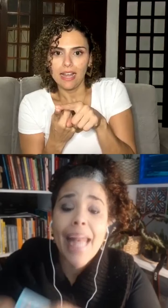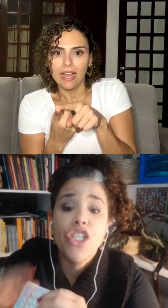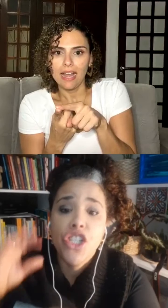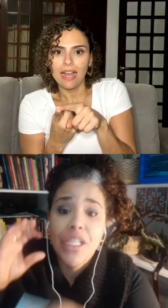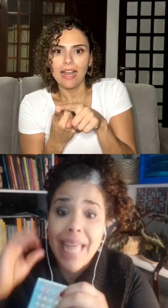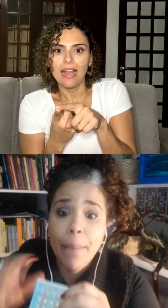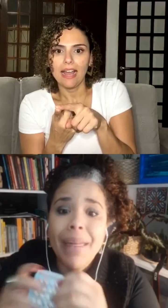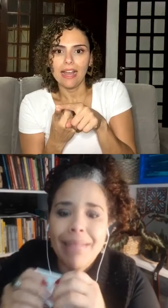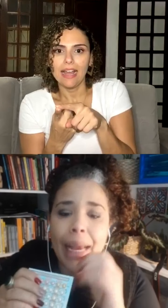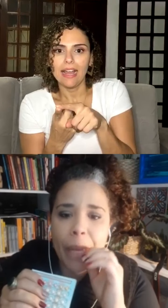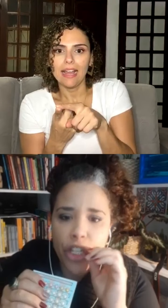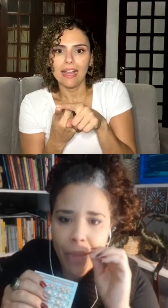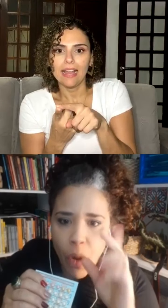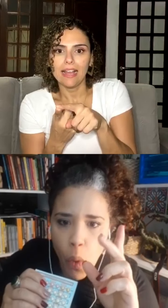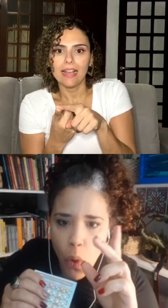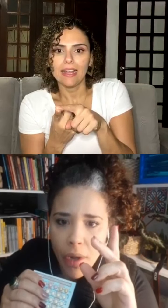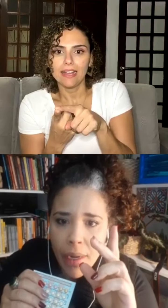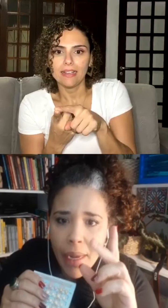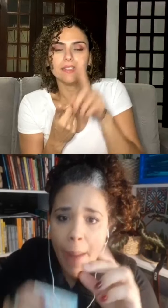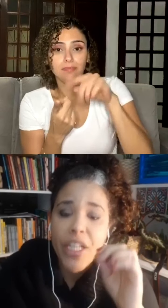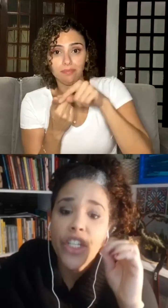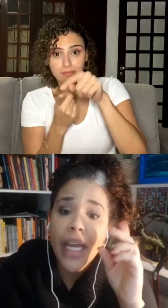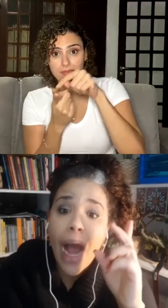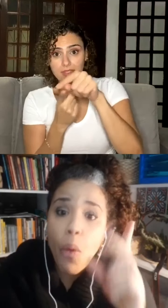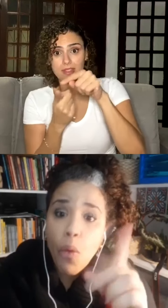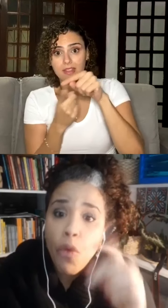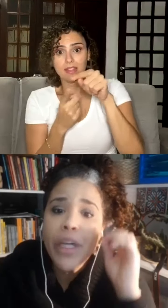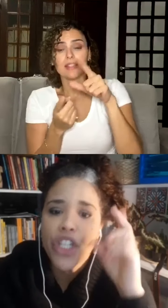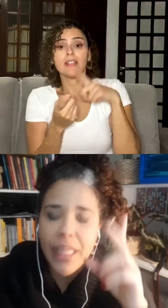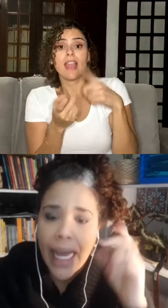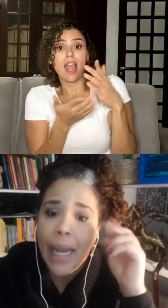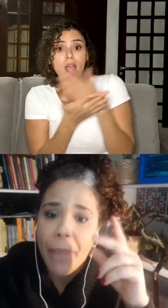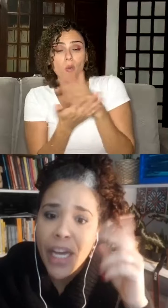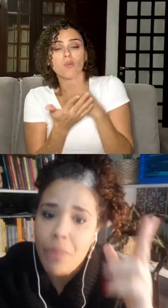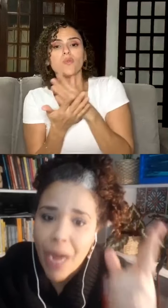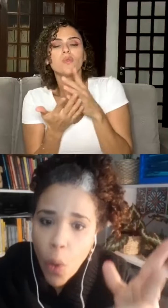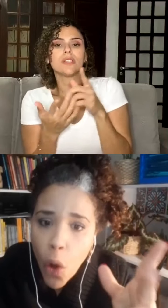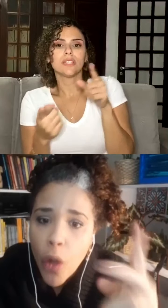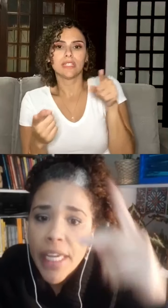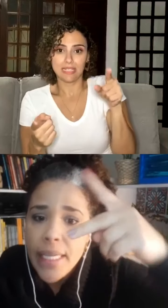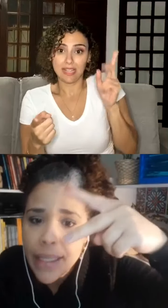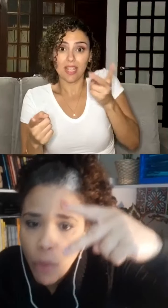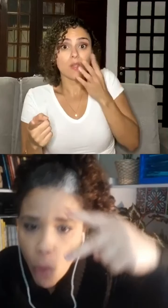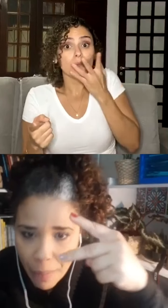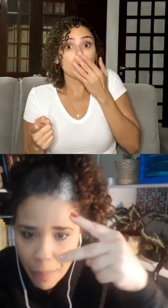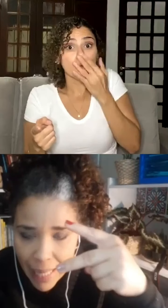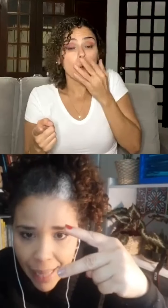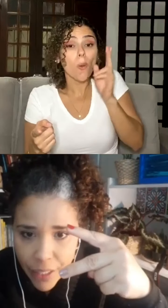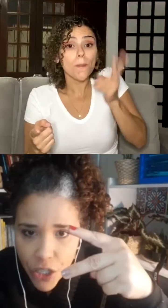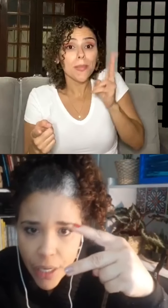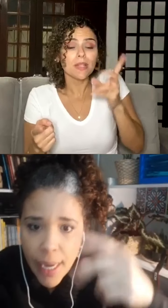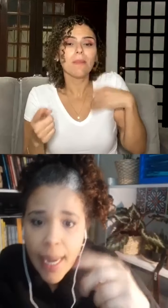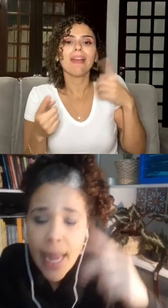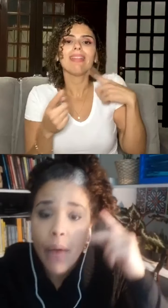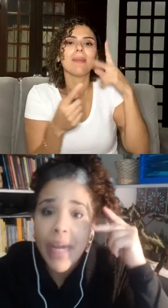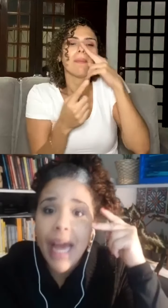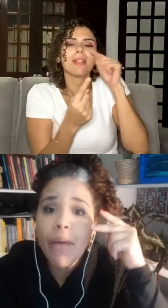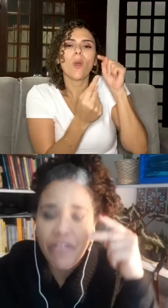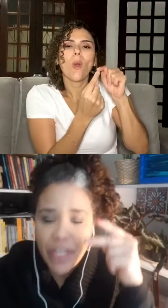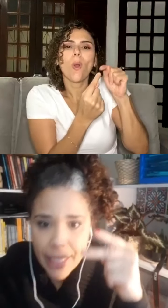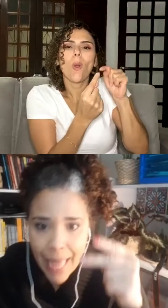Elas sempre têm a mesma cor, mas tem algumas que têm a mesma cor e que são combinadas. Eu